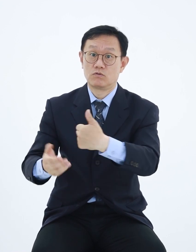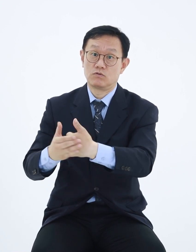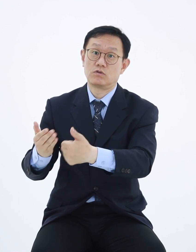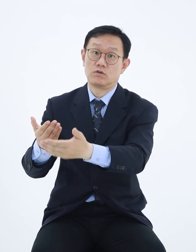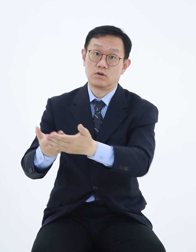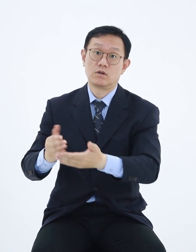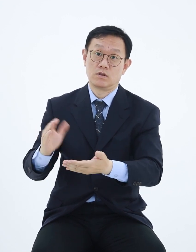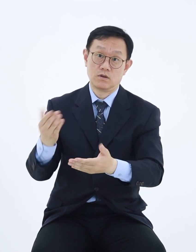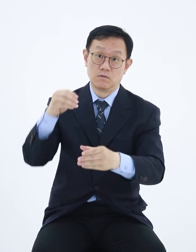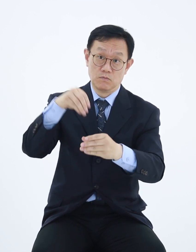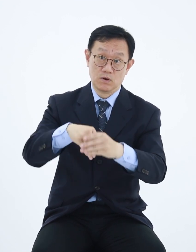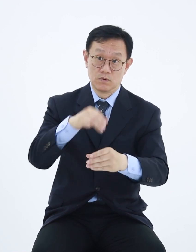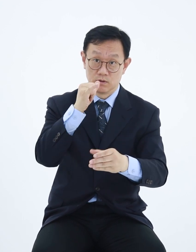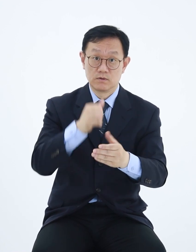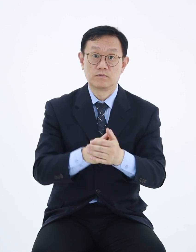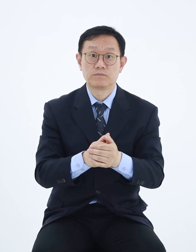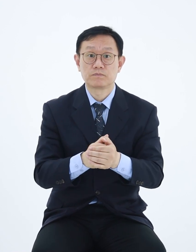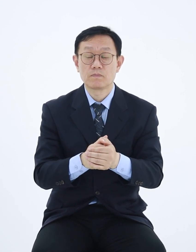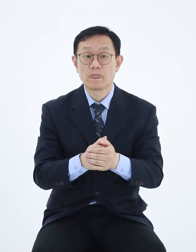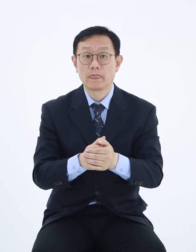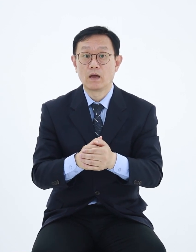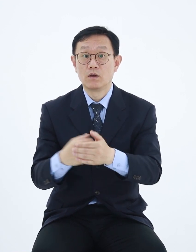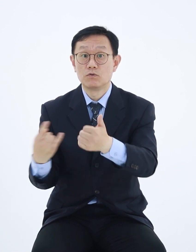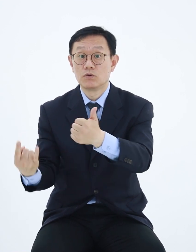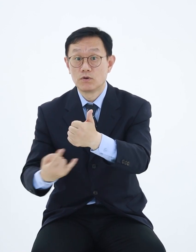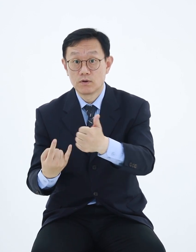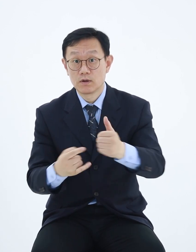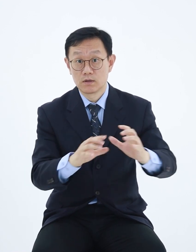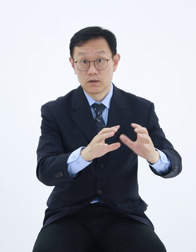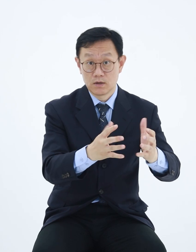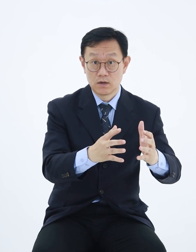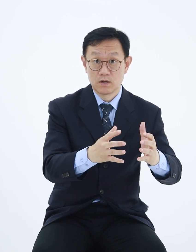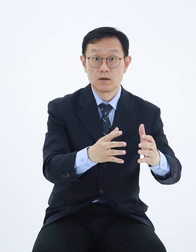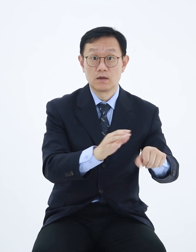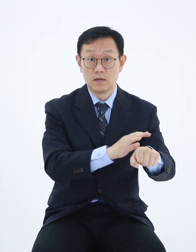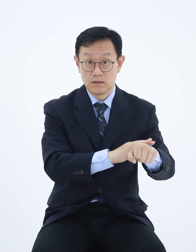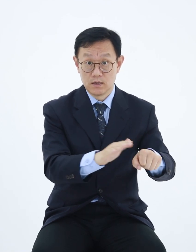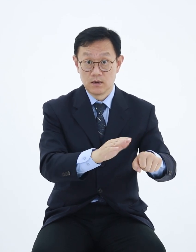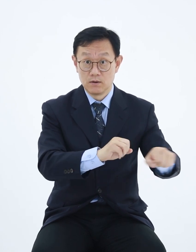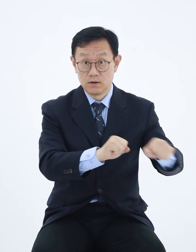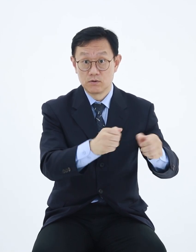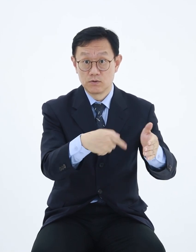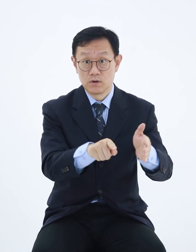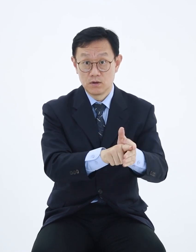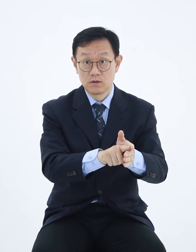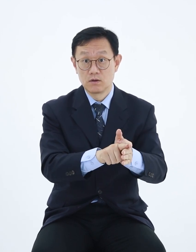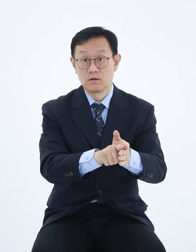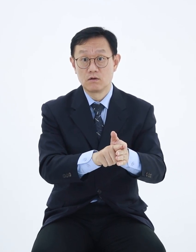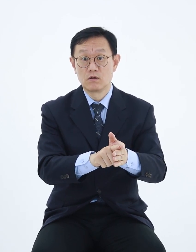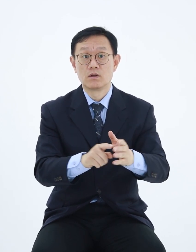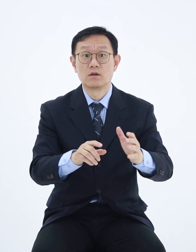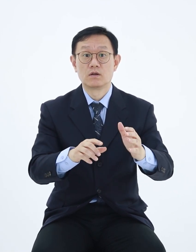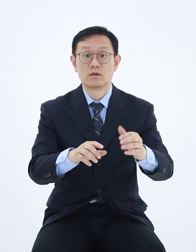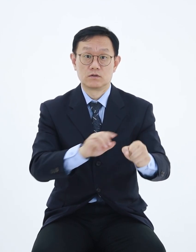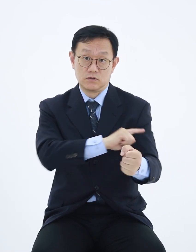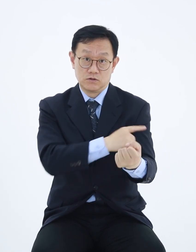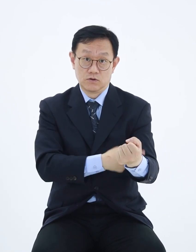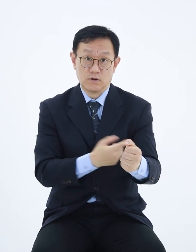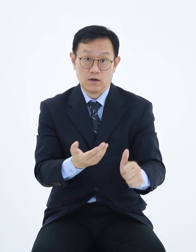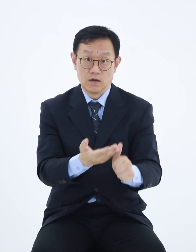포함하고 있습니다. 위원회 또한 당사국이 협약을 잘 이행할 수 있도록 국제협력 및 국내적 역량 강화를 위한 적절한